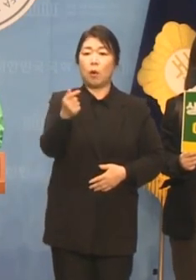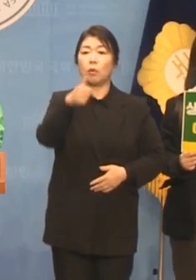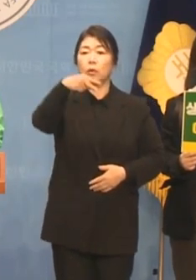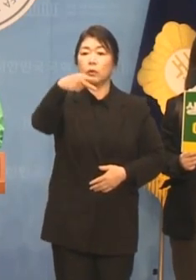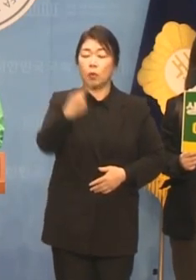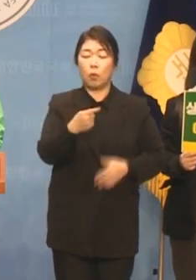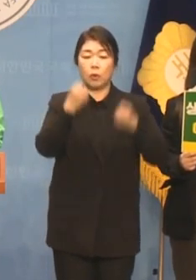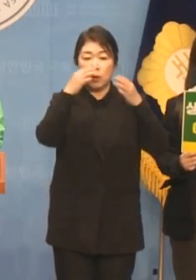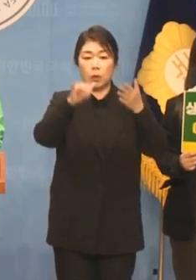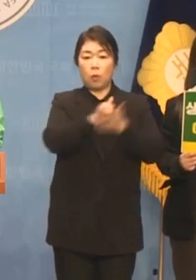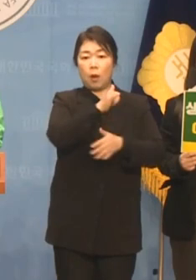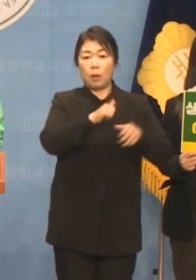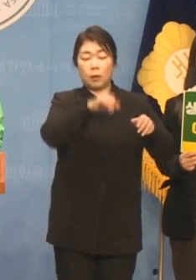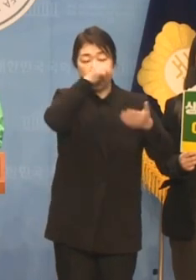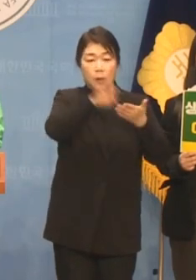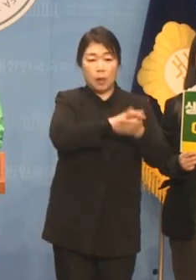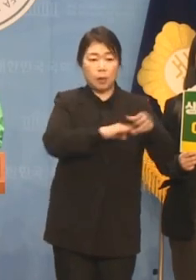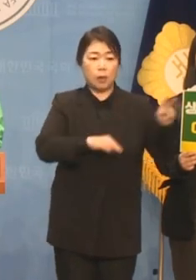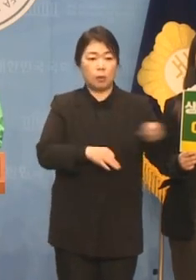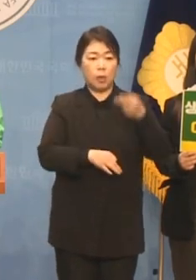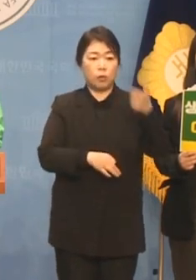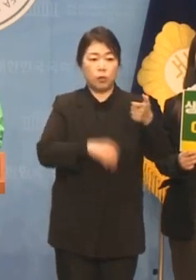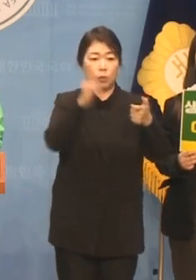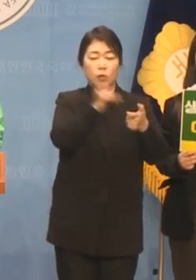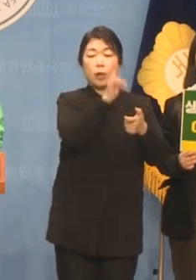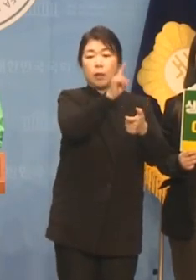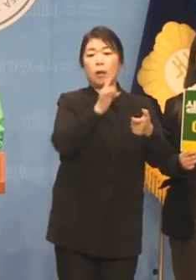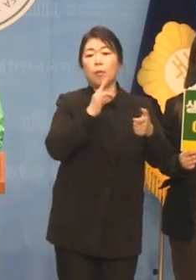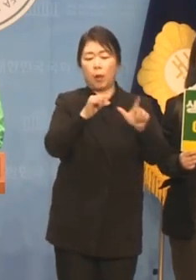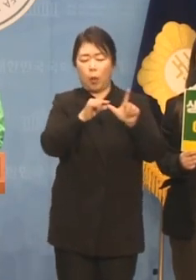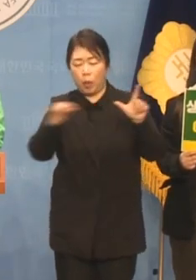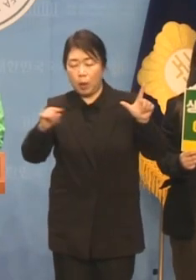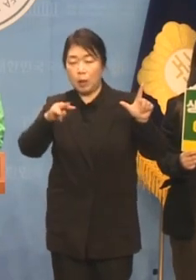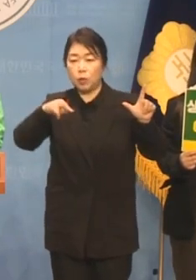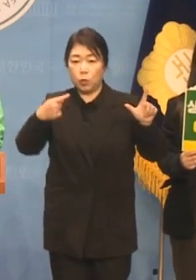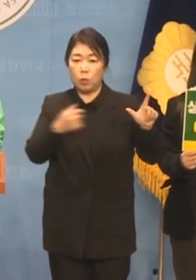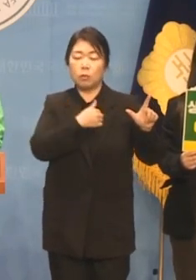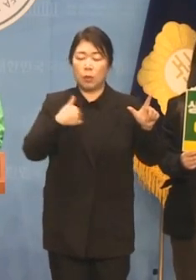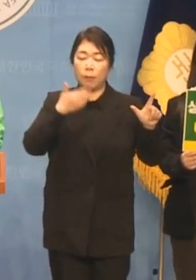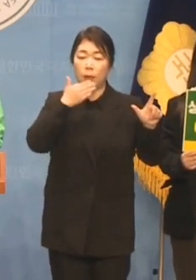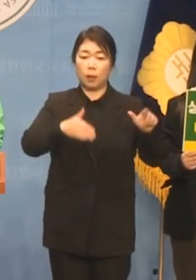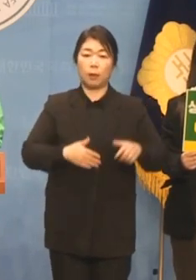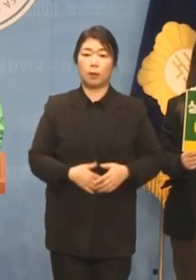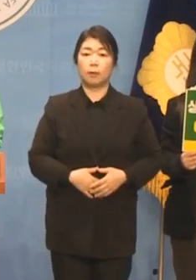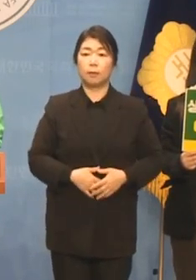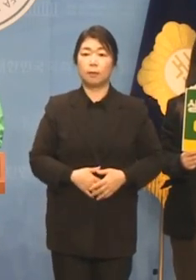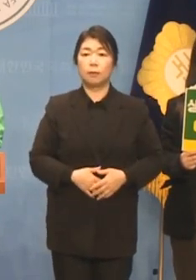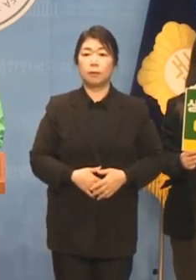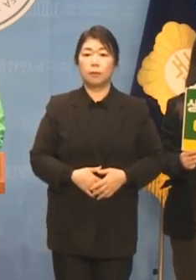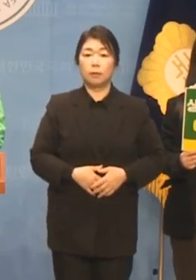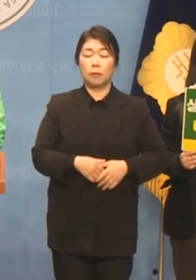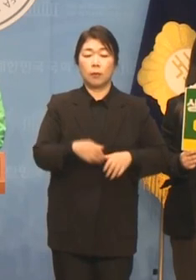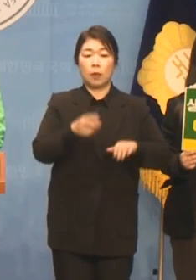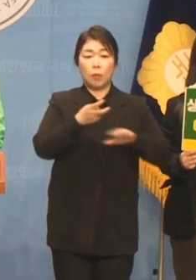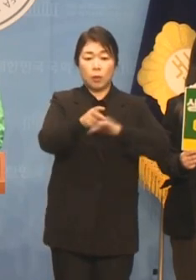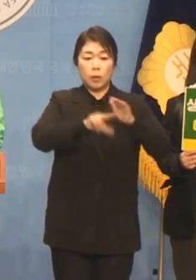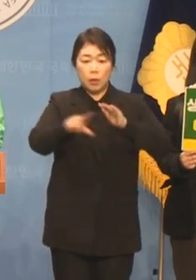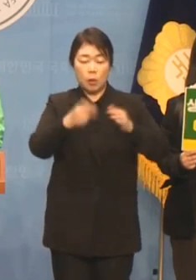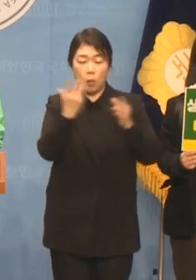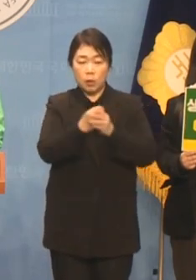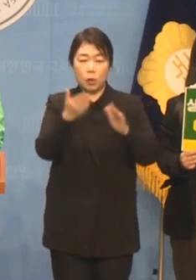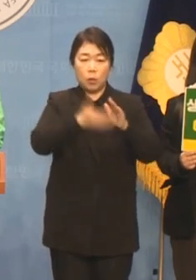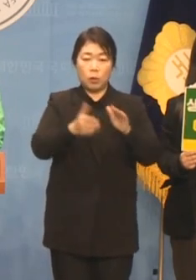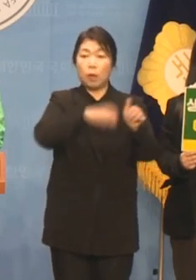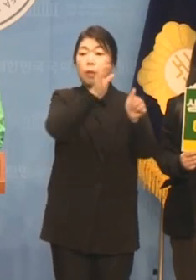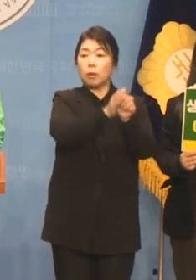예산의 260분 1만 있어도 가능합니다 녹색 정의당은 대중교통 완전공영제 함께